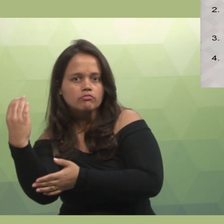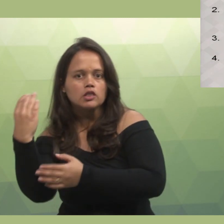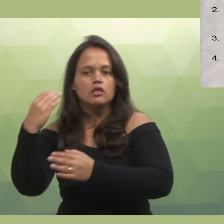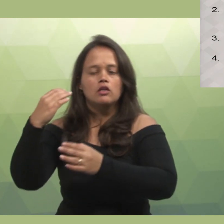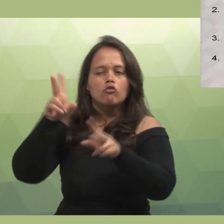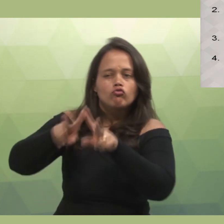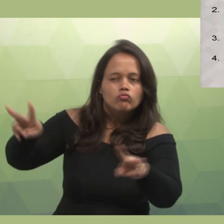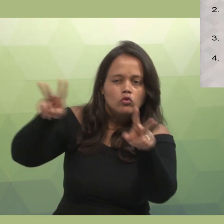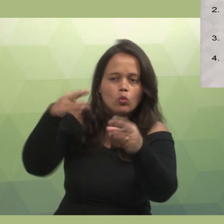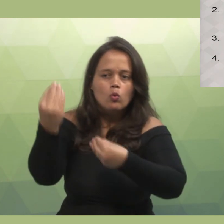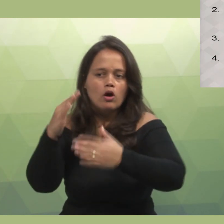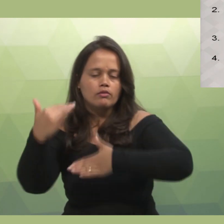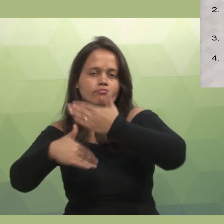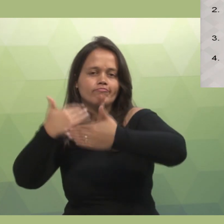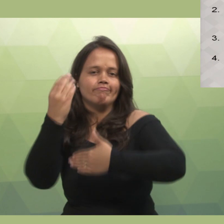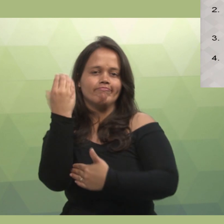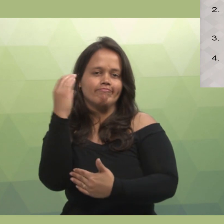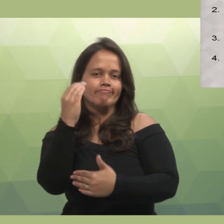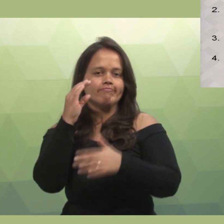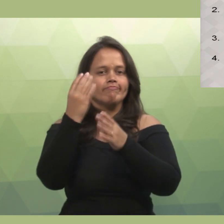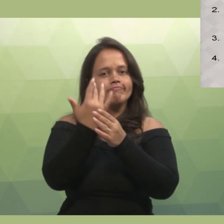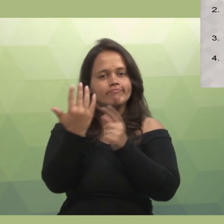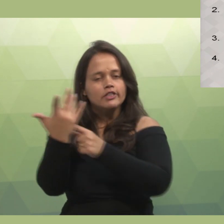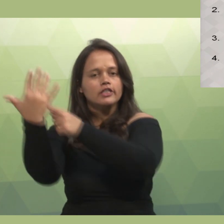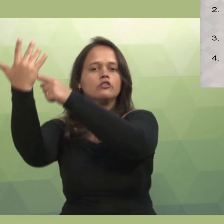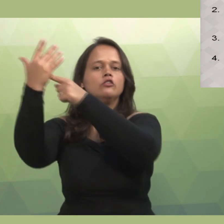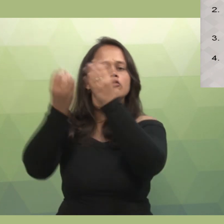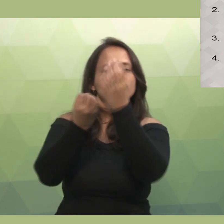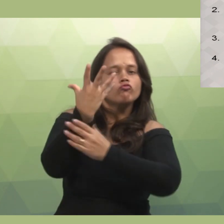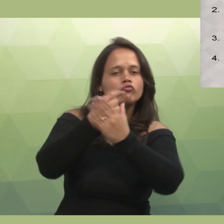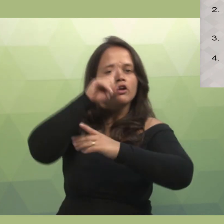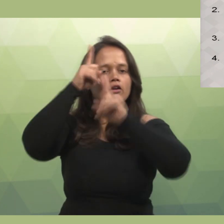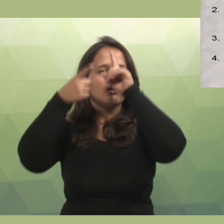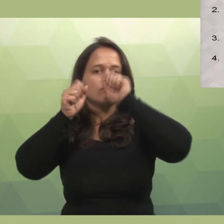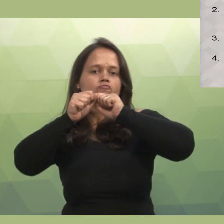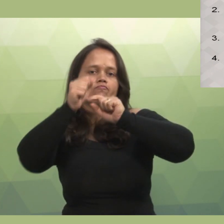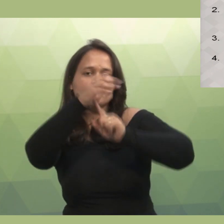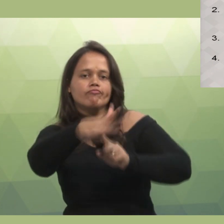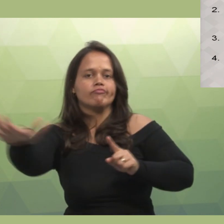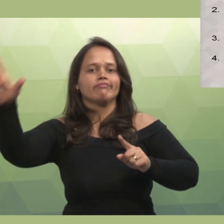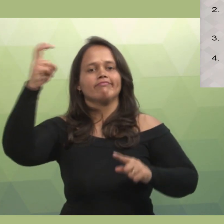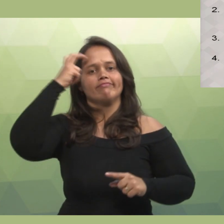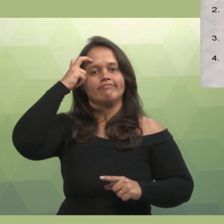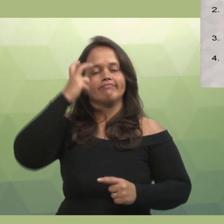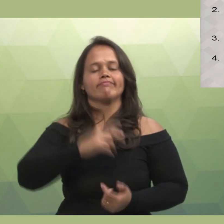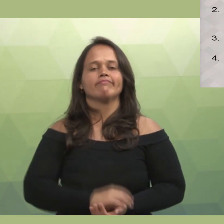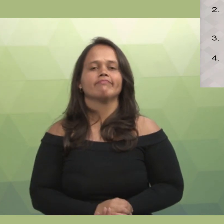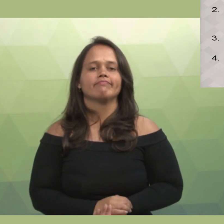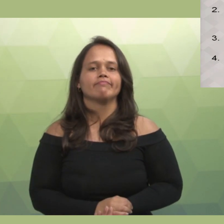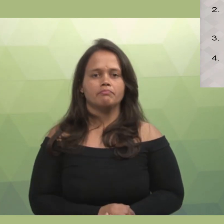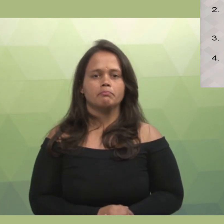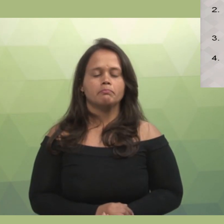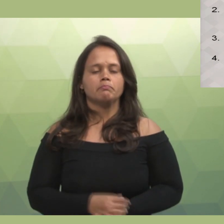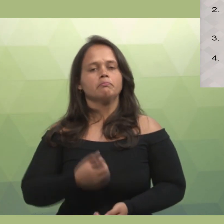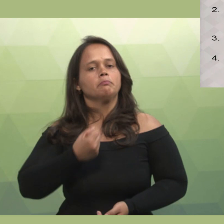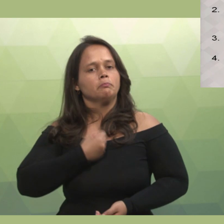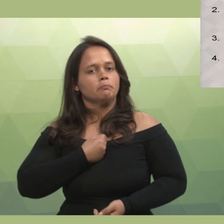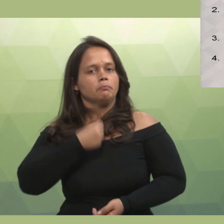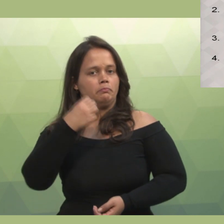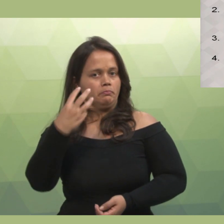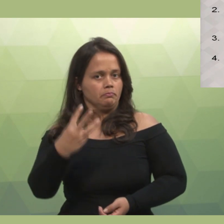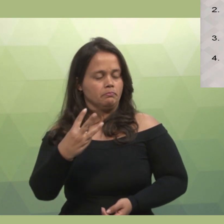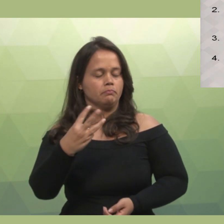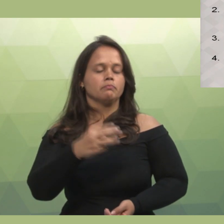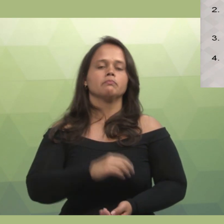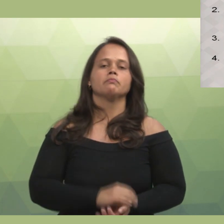e difusão da cultura. Na questão 3, quais as modalidades de ensino que permeiam os